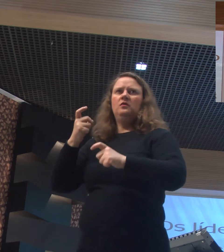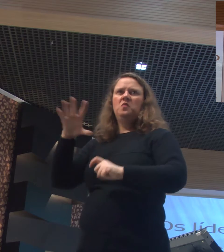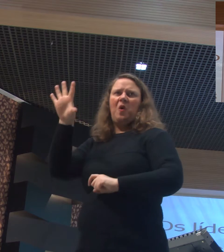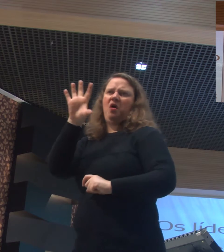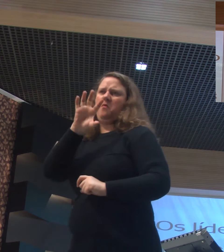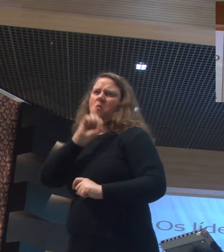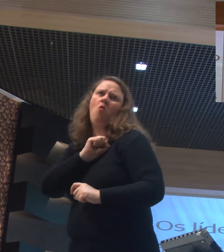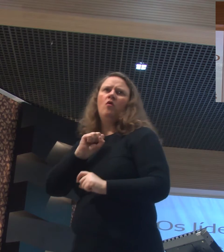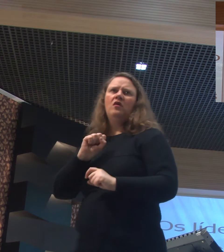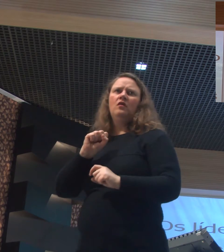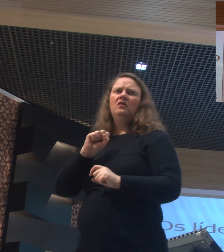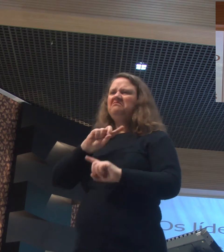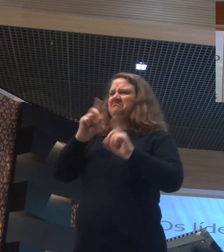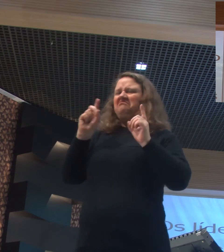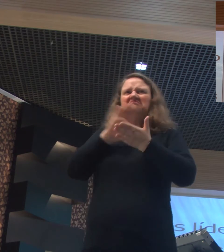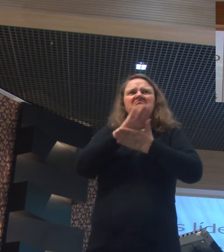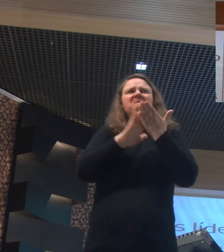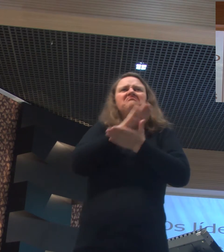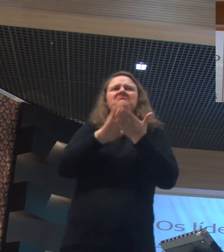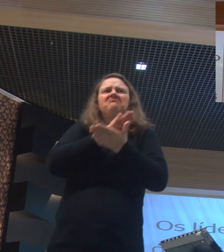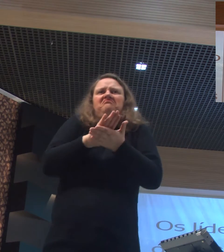nela. Eles